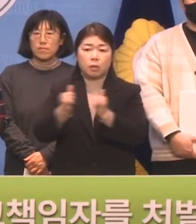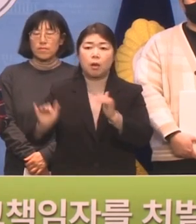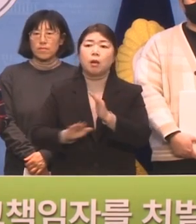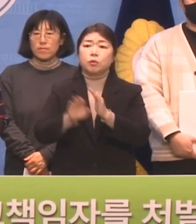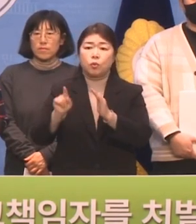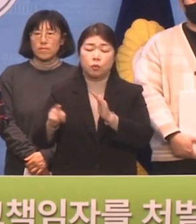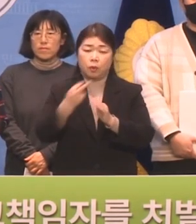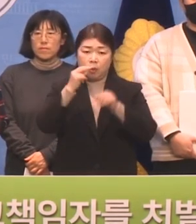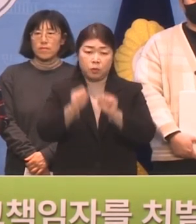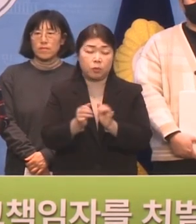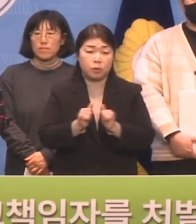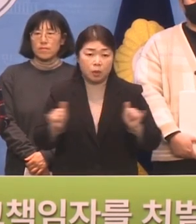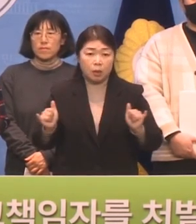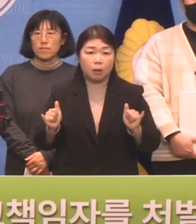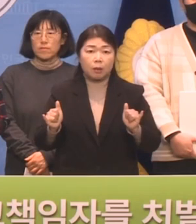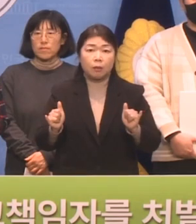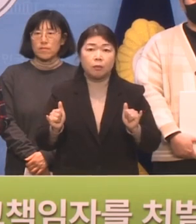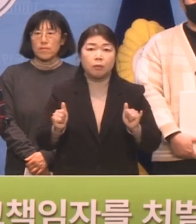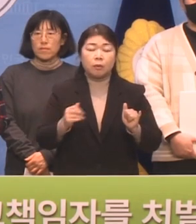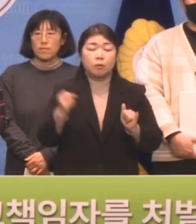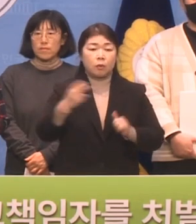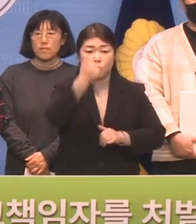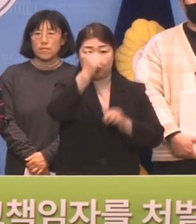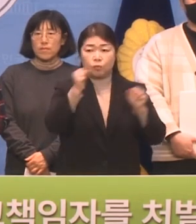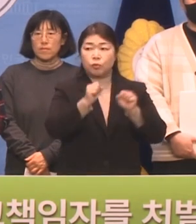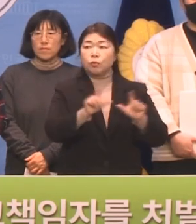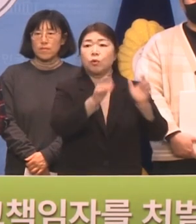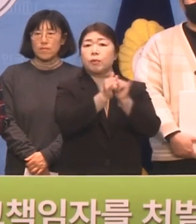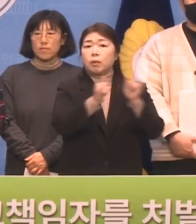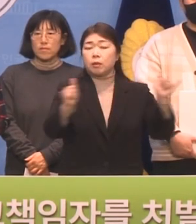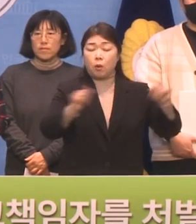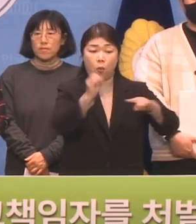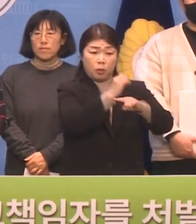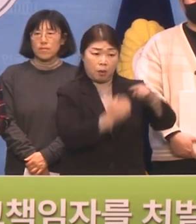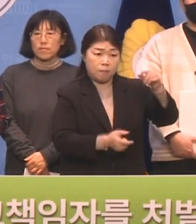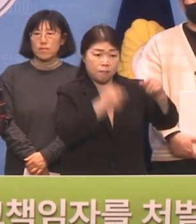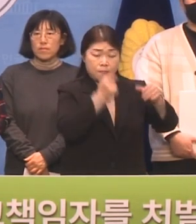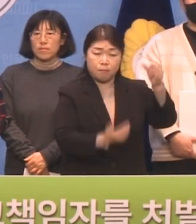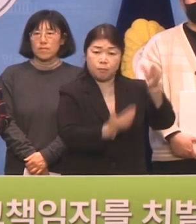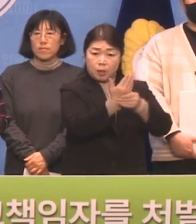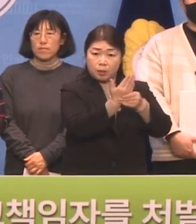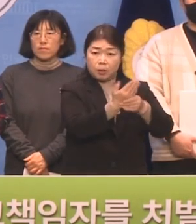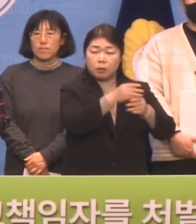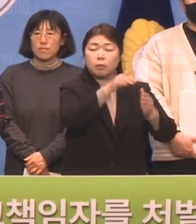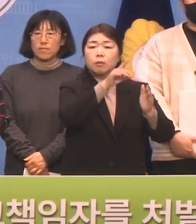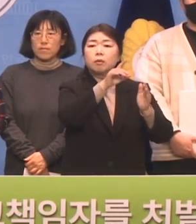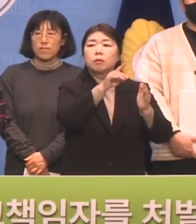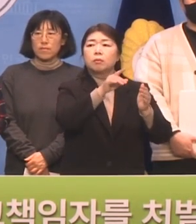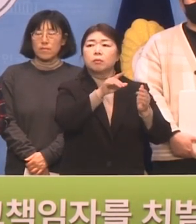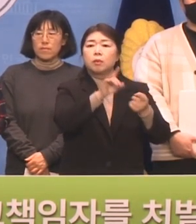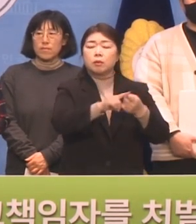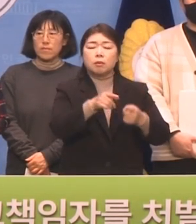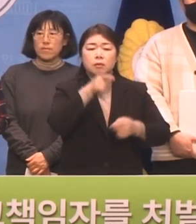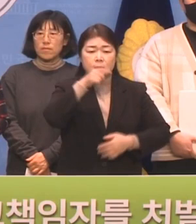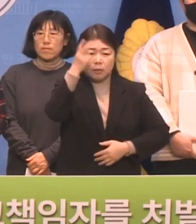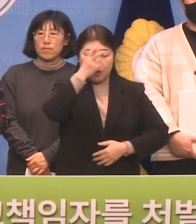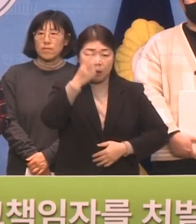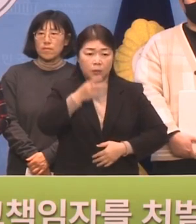피해 당사자들과 충북 도민들은 오송참사의 진상규명을 외쳐왔습니다. 그러나